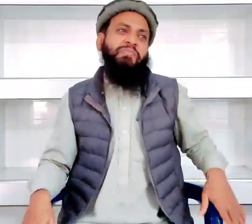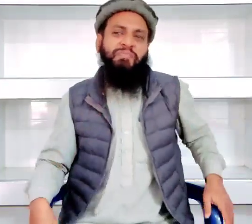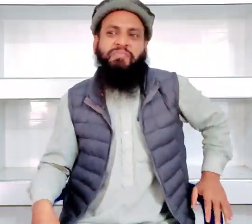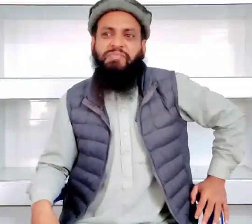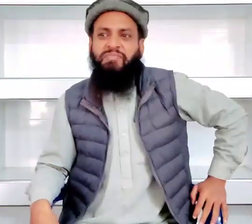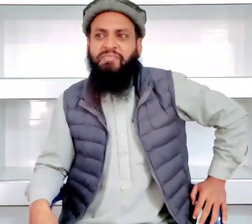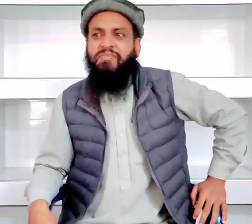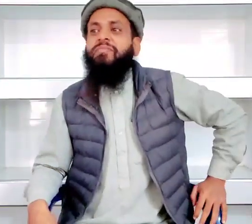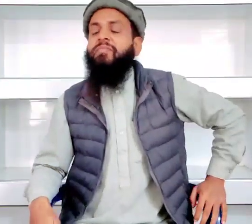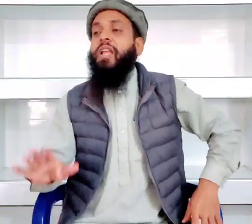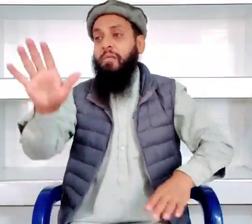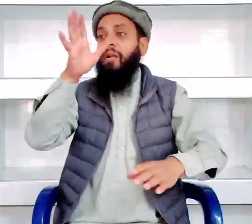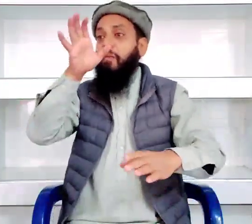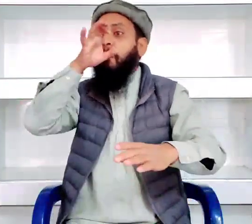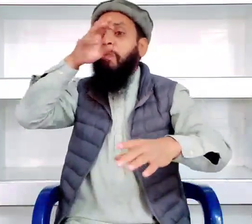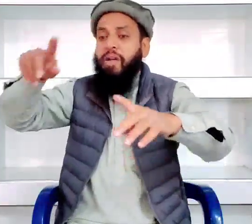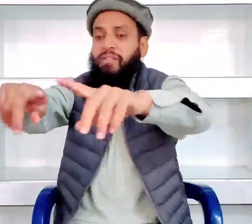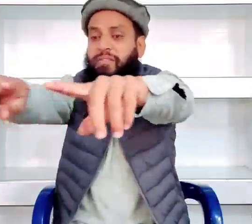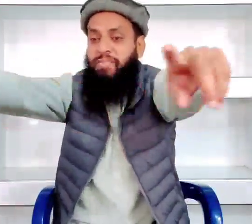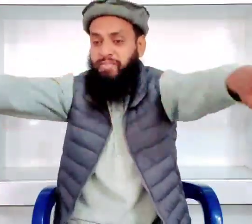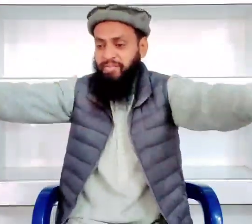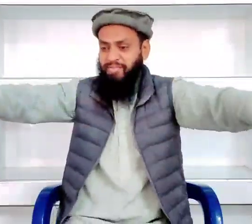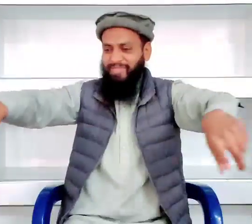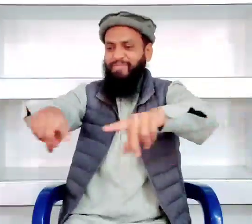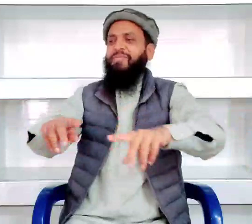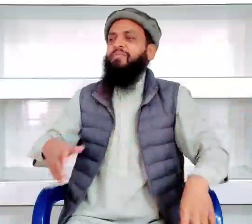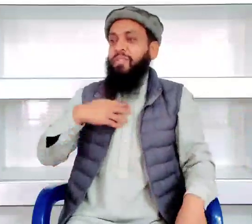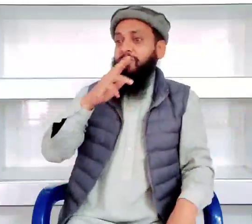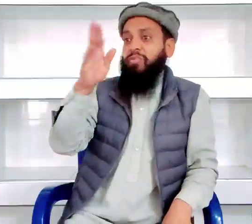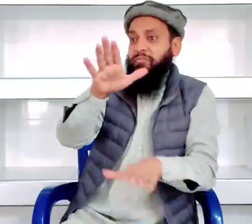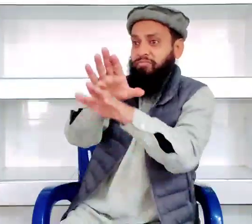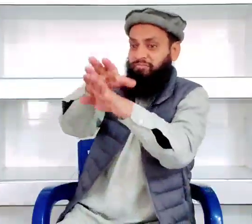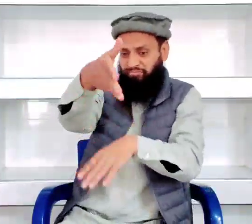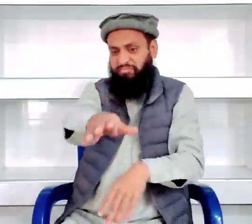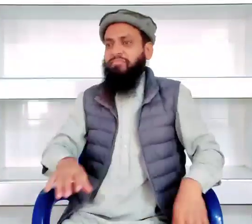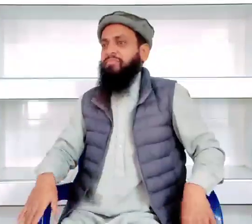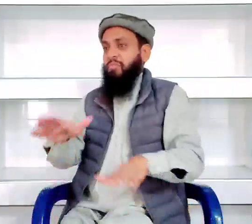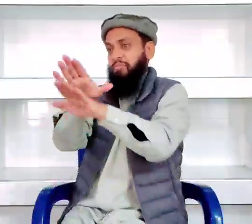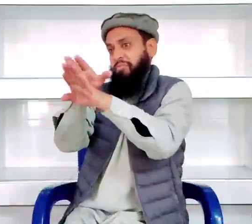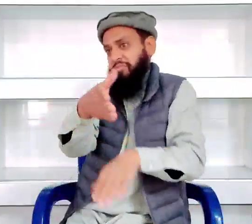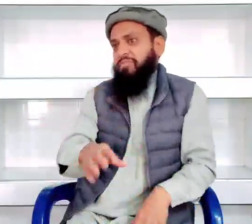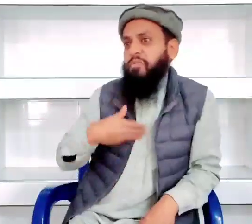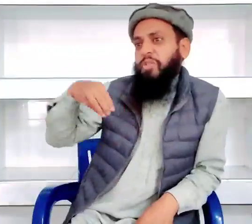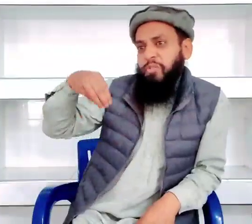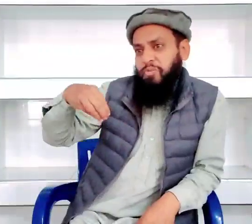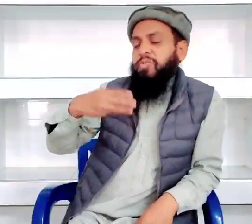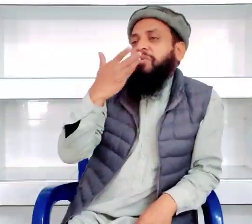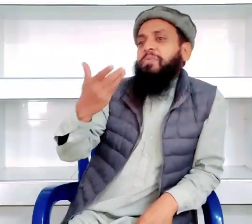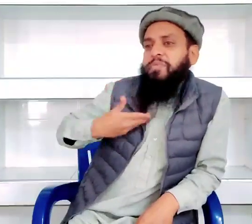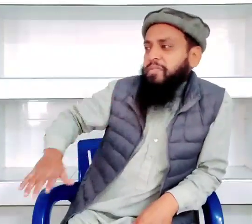ਆਉਣ 10 ਮਣ ਉਹ ਨਿਕਲ ਆਉਣ ਮਣ ਉਹ ਨਿਕਲ ਆਉਣ 50 ਮਣ ਉਹ ਨਿਕਲ ਆਉਣ ਭਾਵੇਂ ਮੱਛੀਆਂ ਨਿਕਲ ਆਉਣ ਤੇ ਭਾਵੇਂ ਉਹਦੀ ਜਗ੍ਹਾ ਤੇ